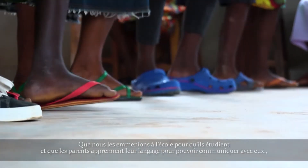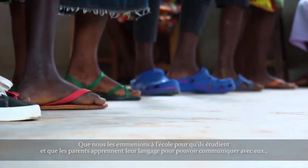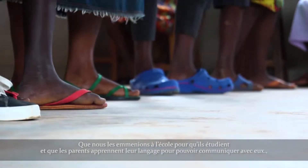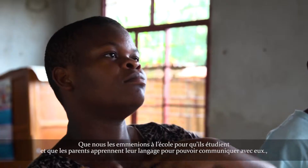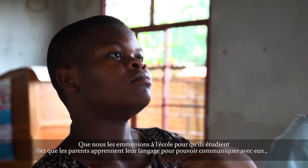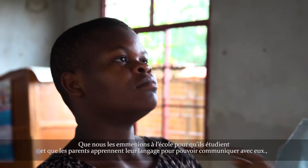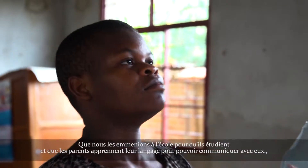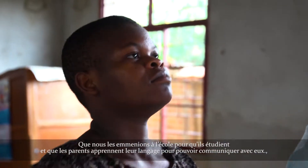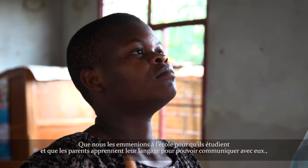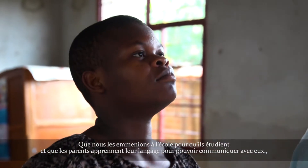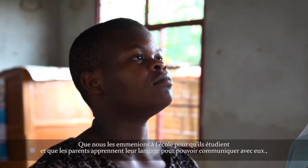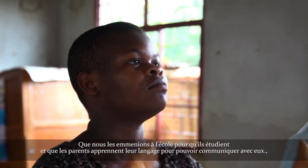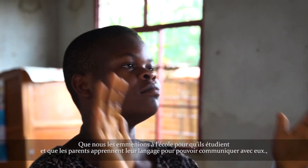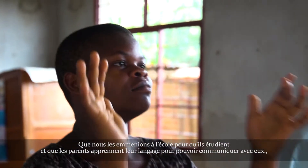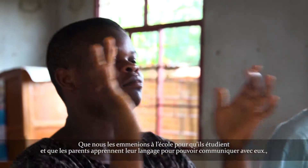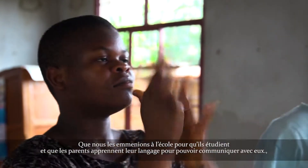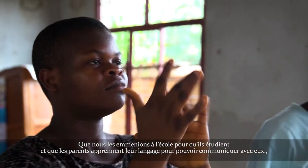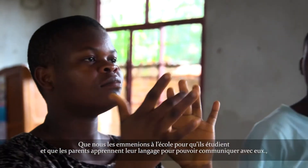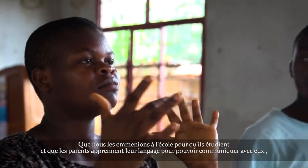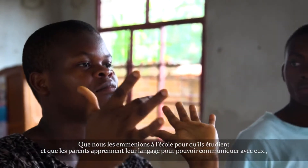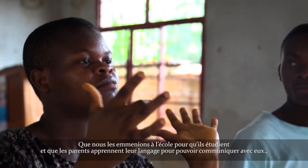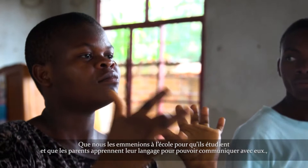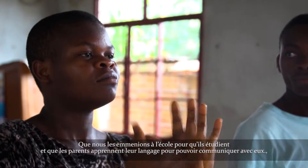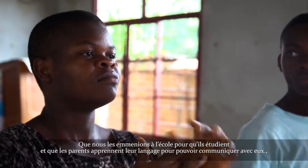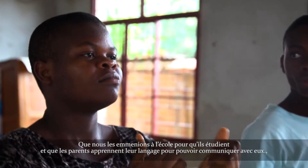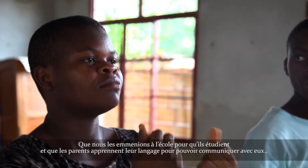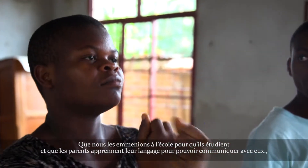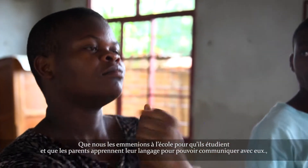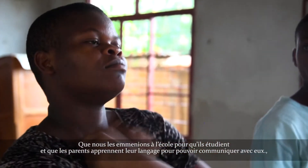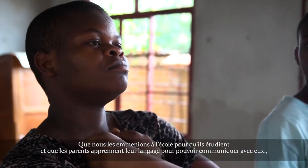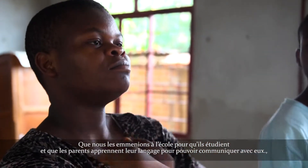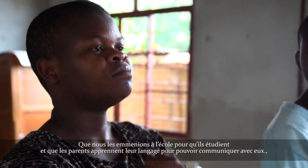ku ishuri kugira abige n'abahagerageza kureba bimwe nashobora kurama izo nyigisho kugira ashobore kuvugana nabo